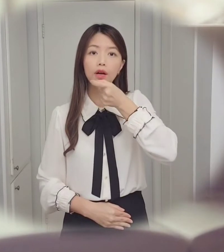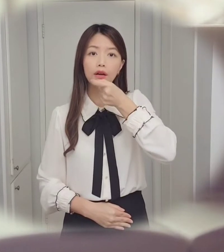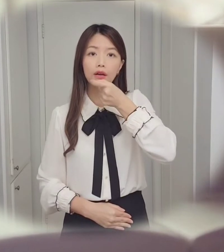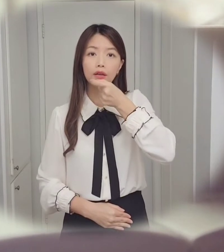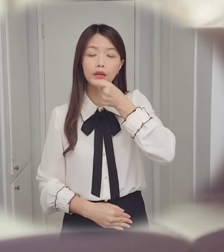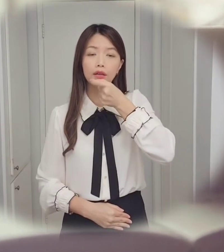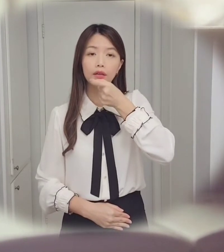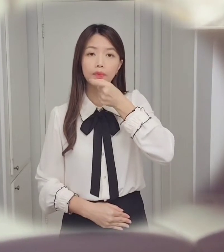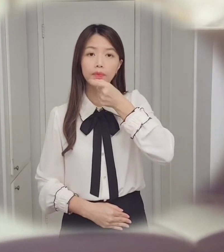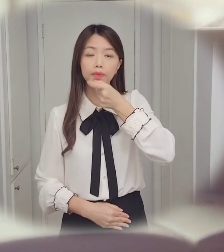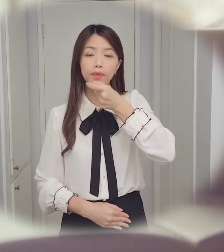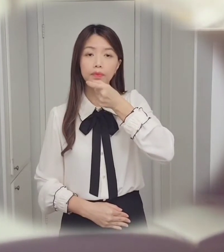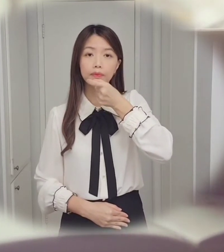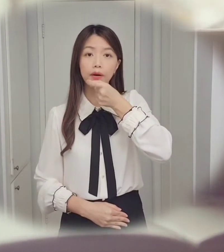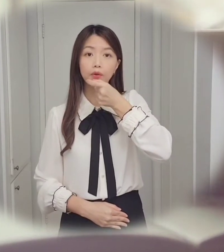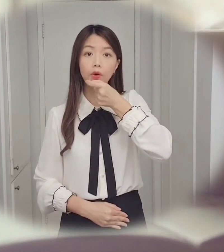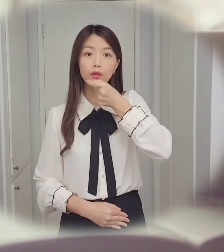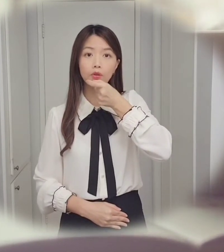구부려 주셔서